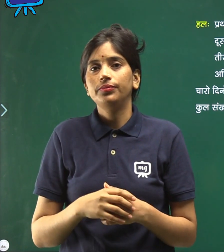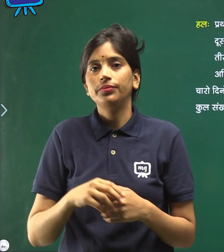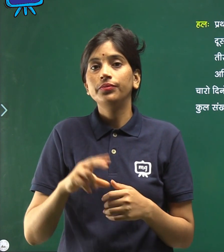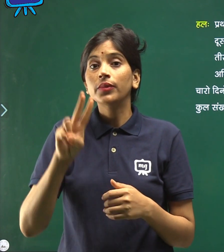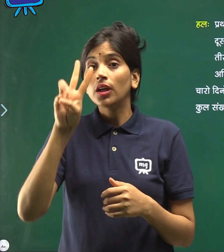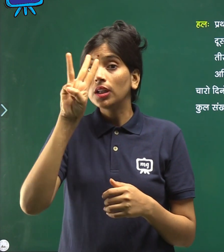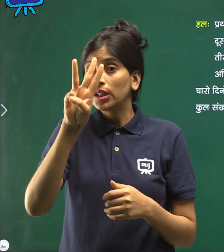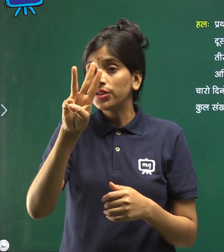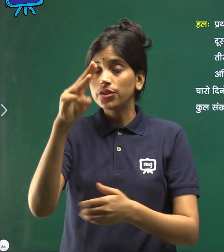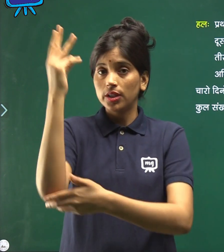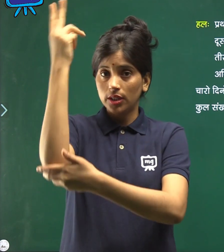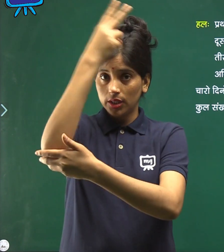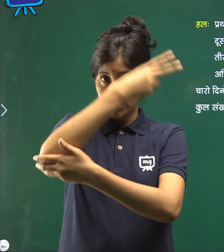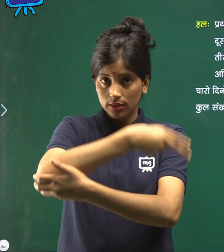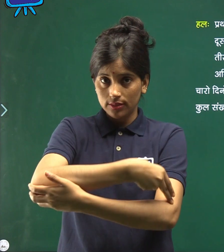तीसरे दिन